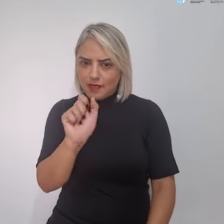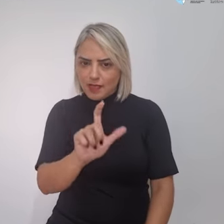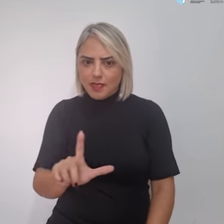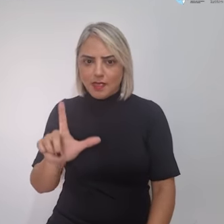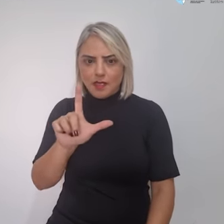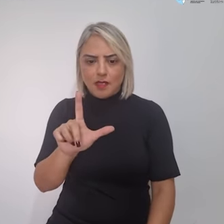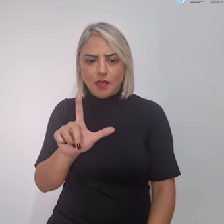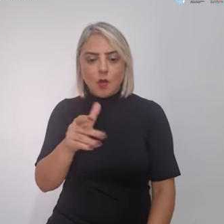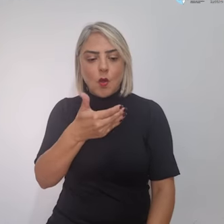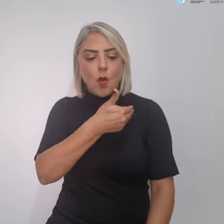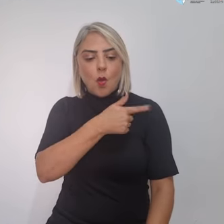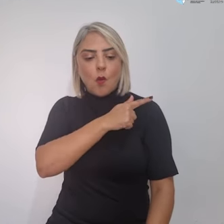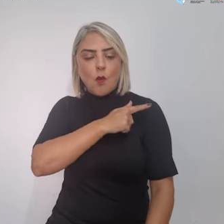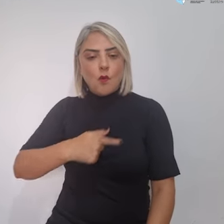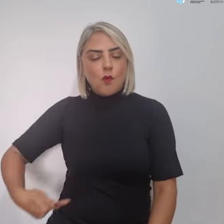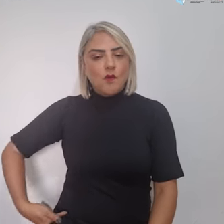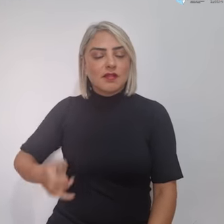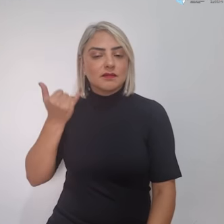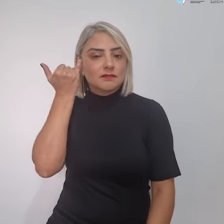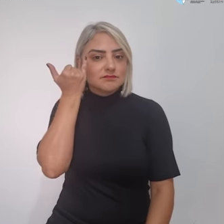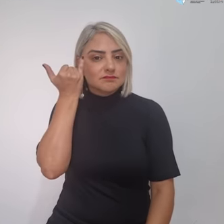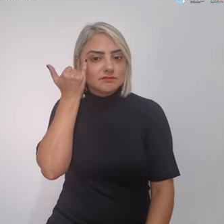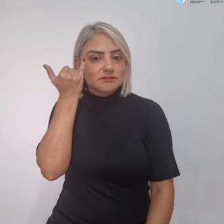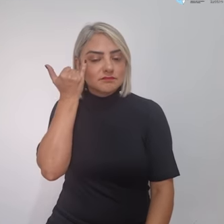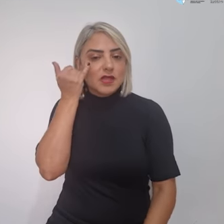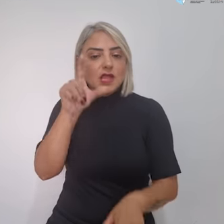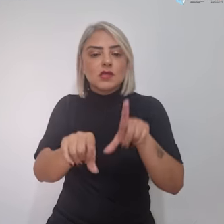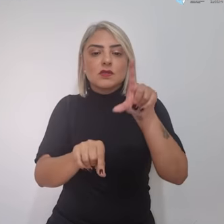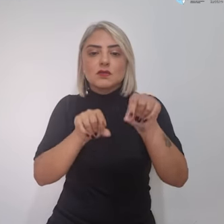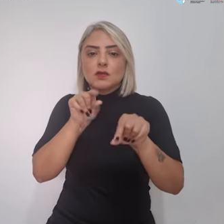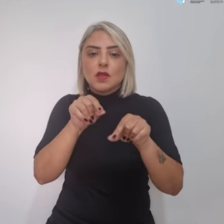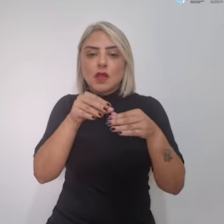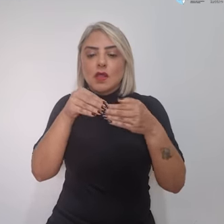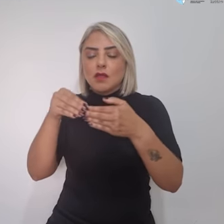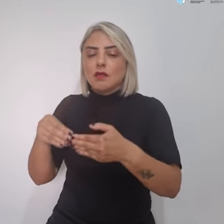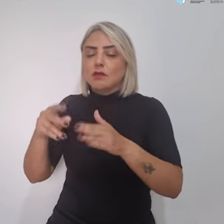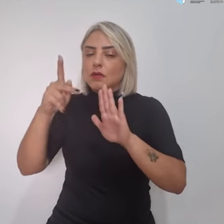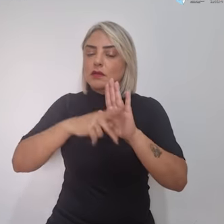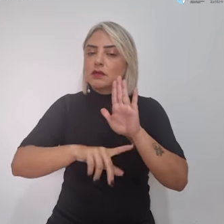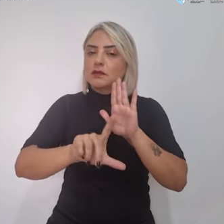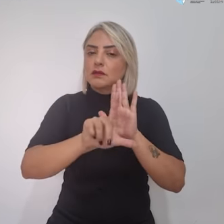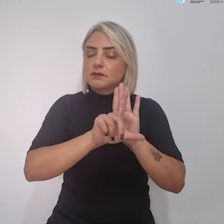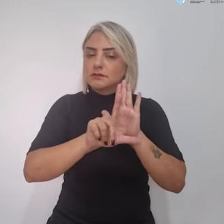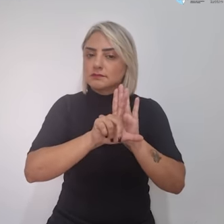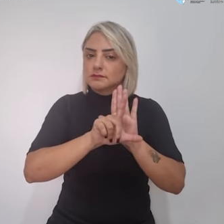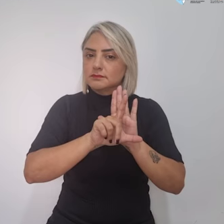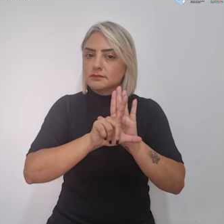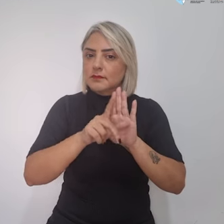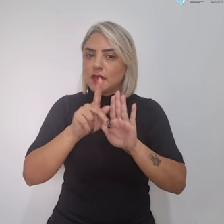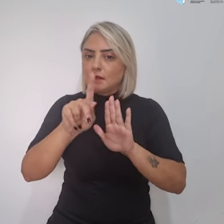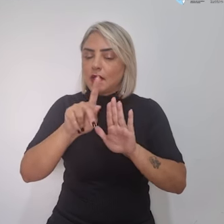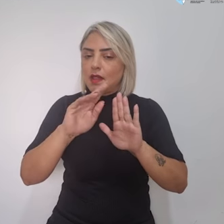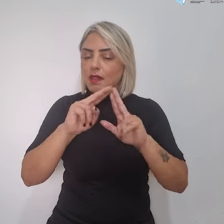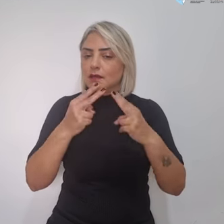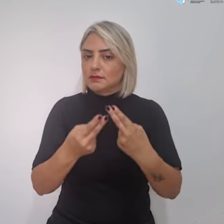o governador Ibanez Rocha indicou o envio de projeto de lei sobre o tema à Câmara. A